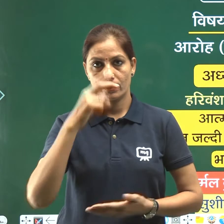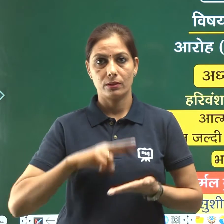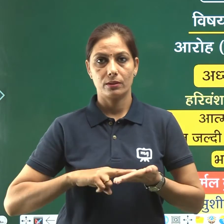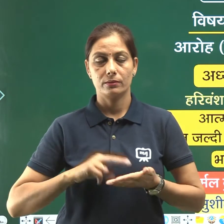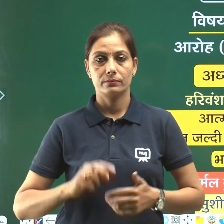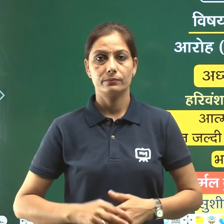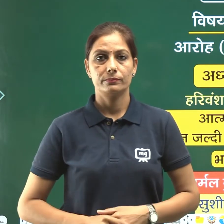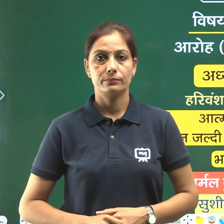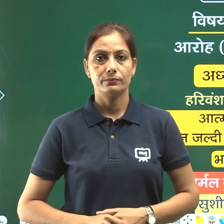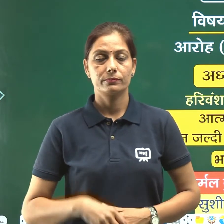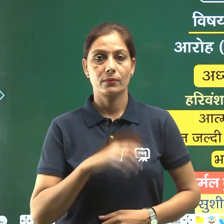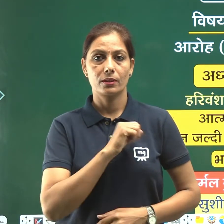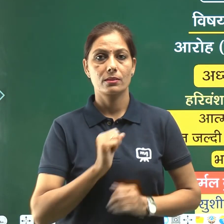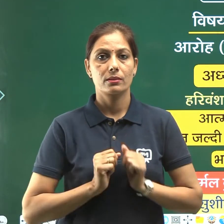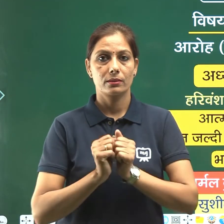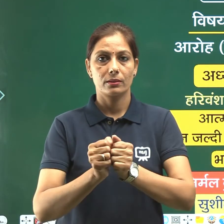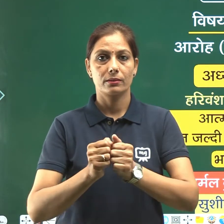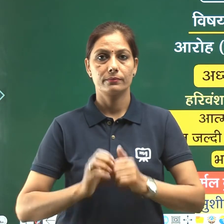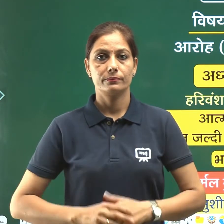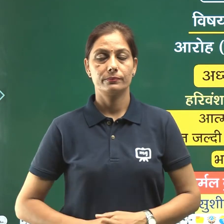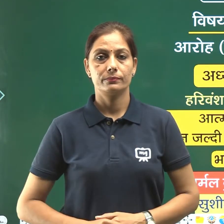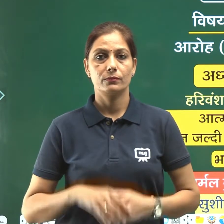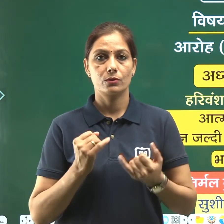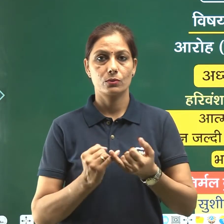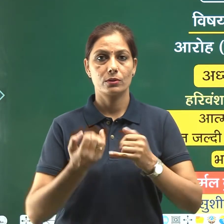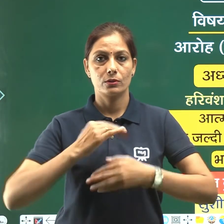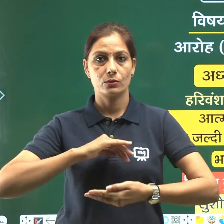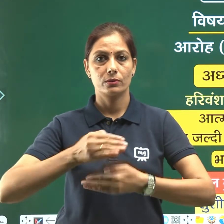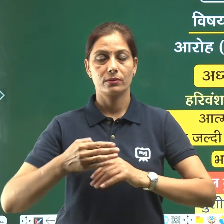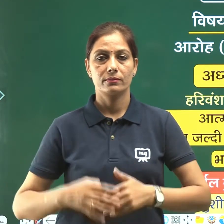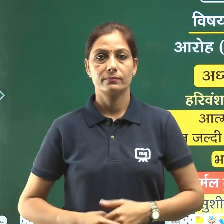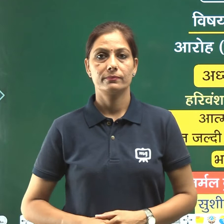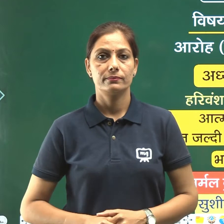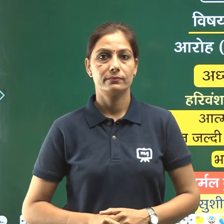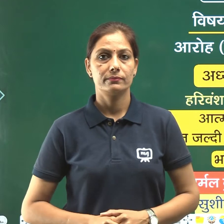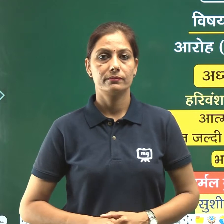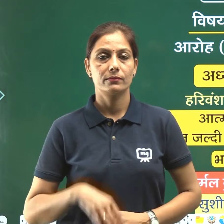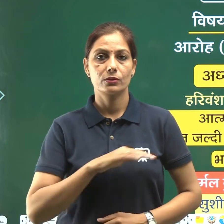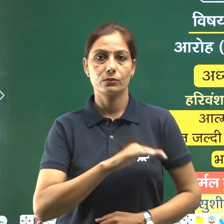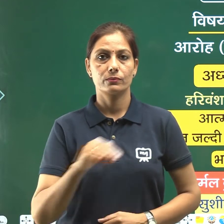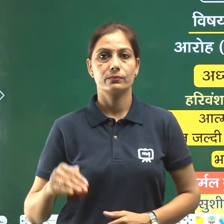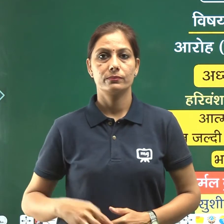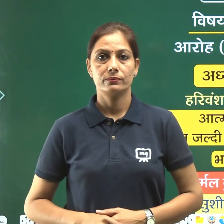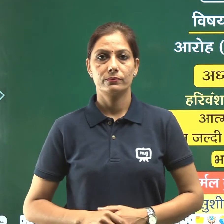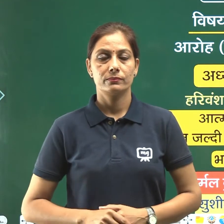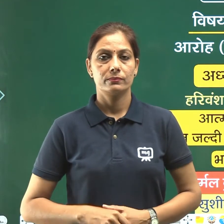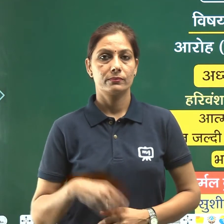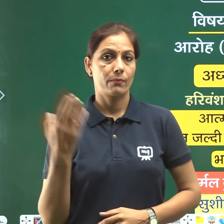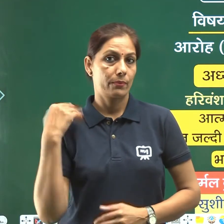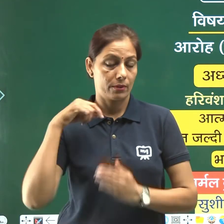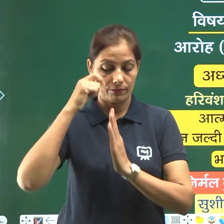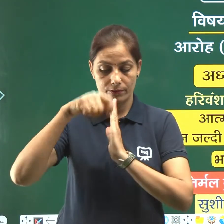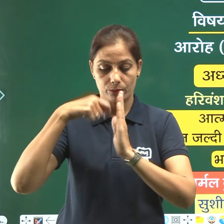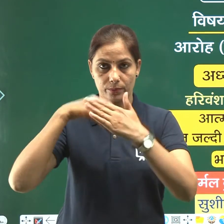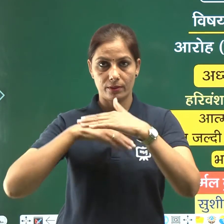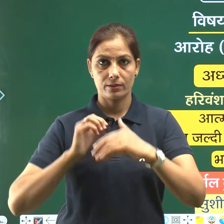गुप्ता और मेरे साथ हैं सुशीला चौधरी। बच्चों, पिछले वीडियो में